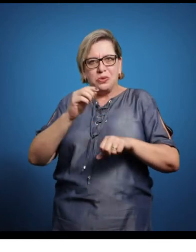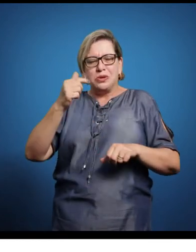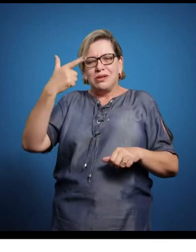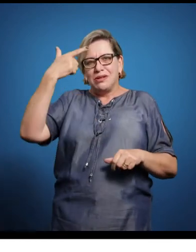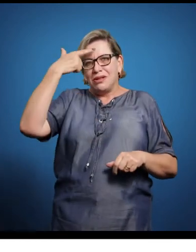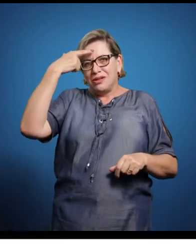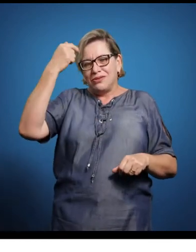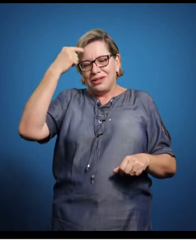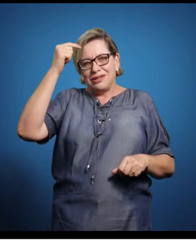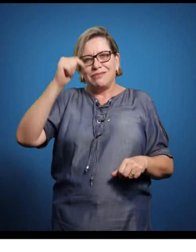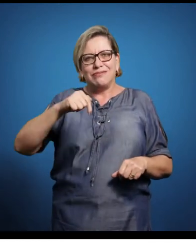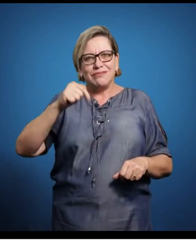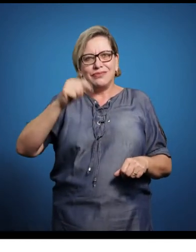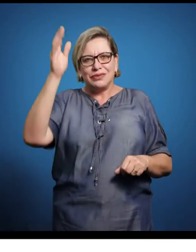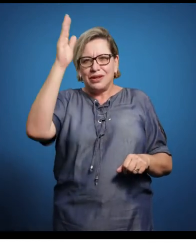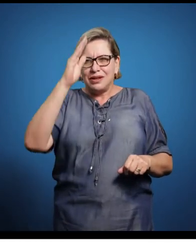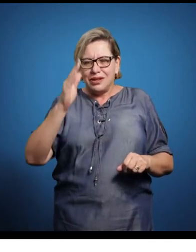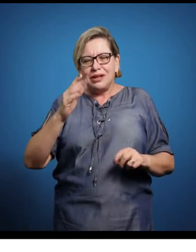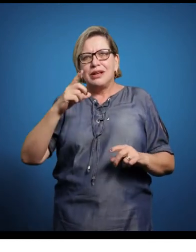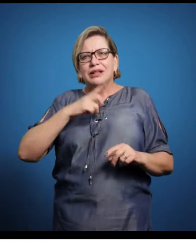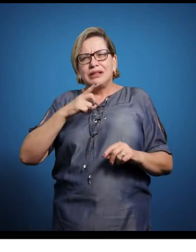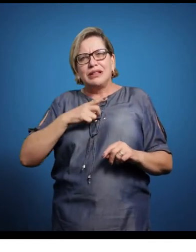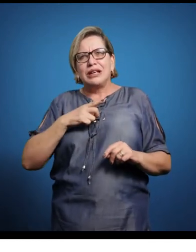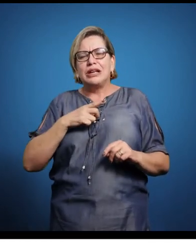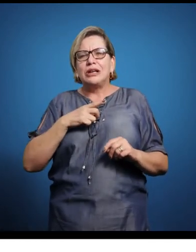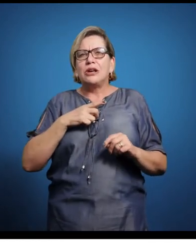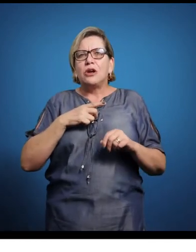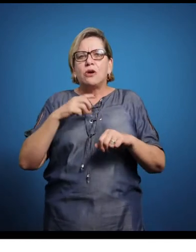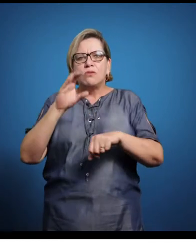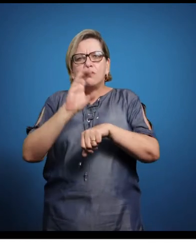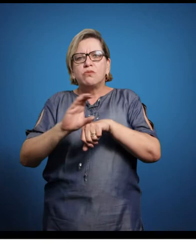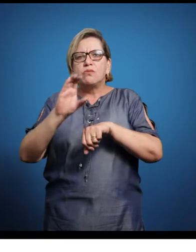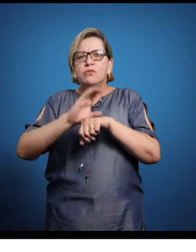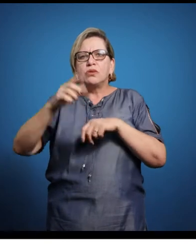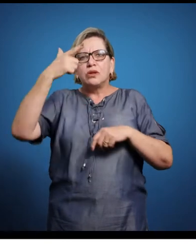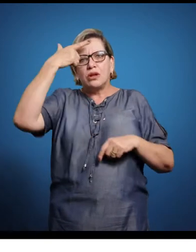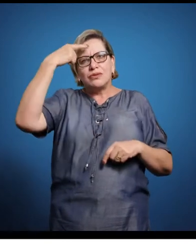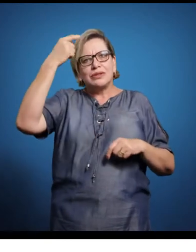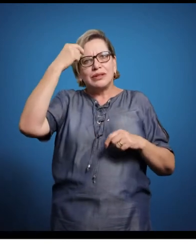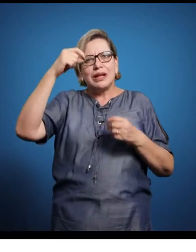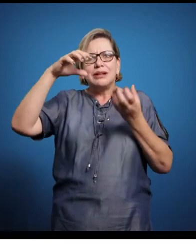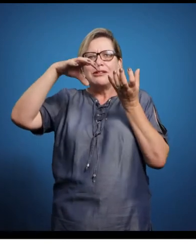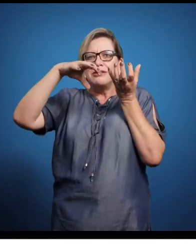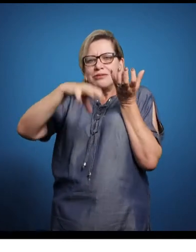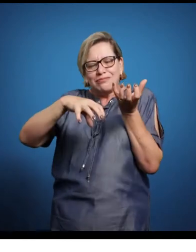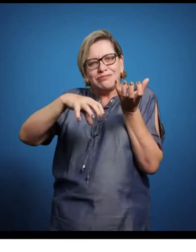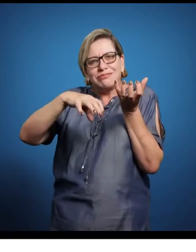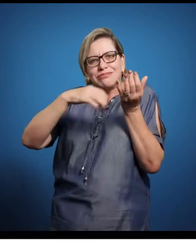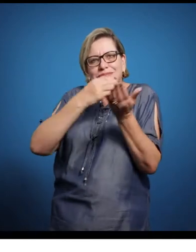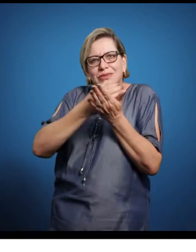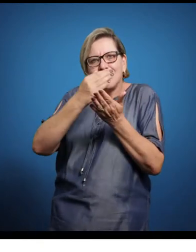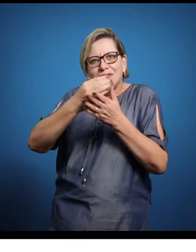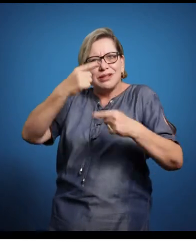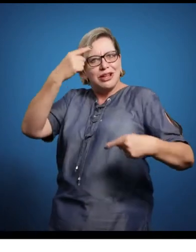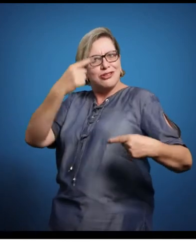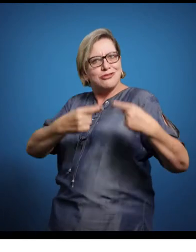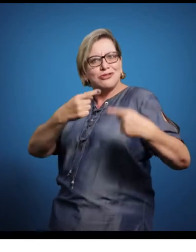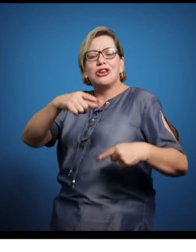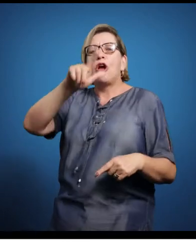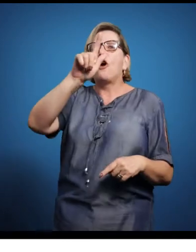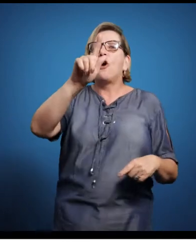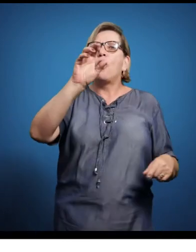inclusive não o curso de ciência política da unb brasília é começa a discutir o golpe enquanto disciplina